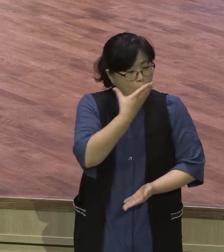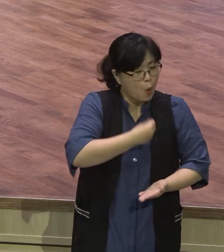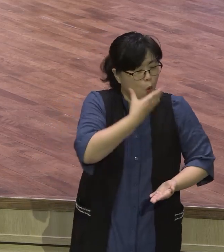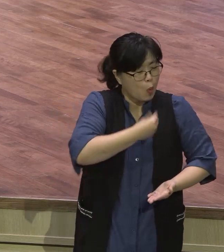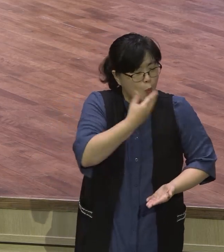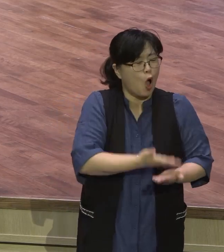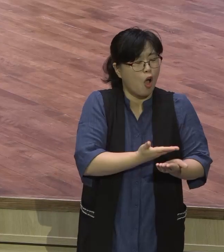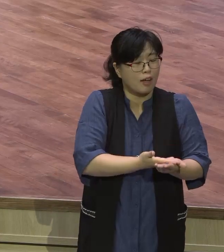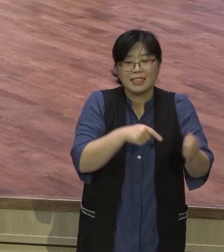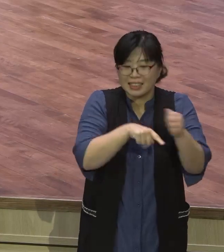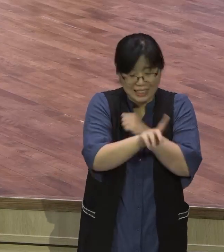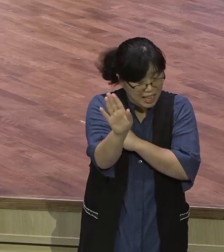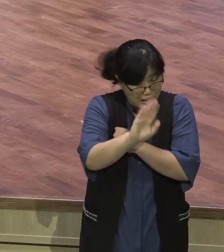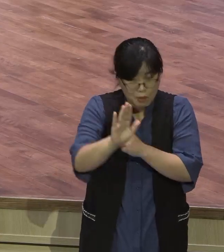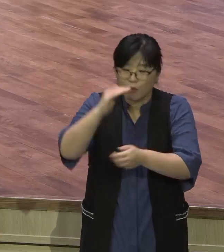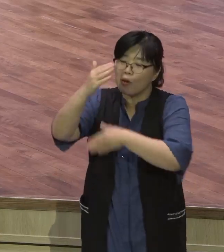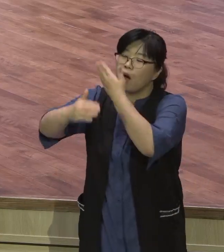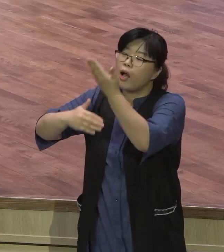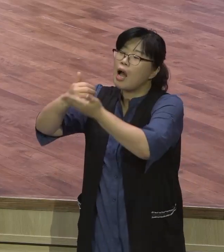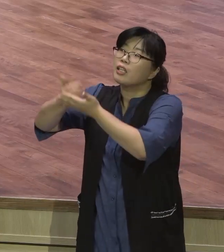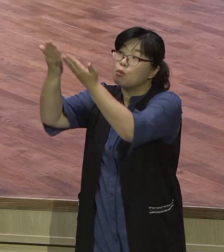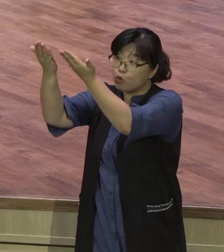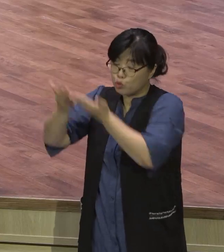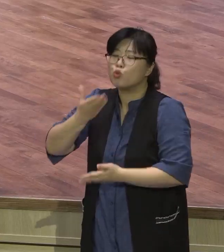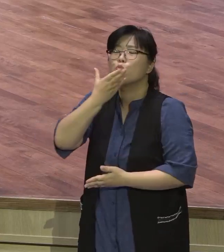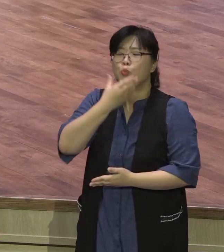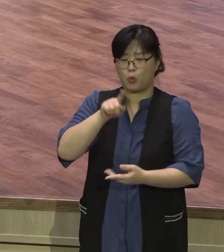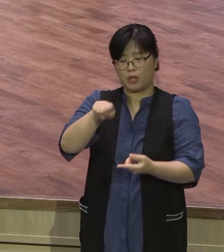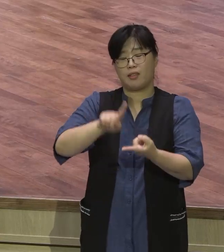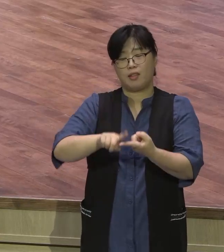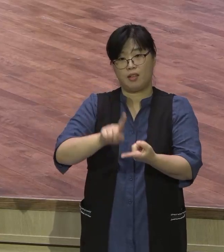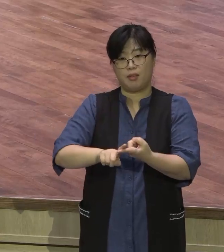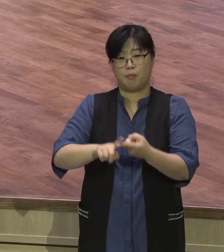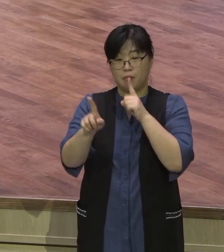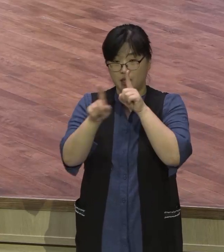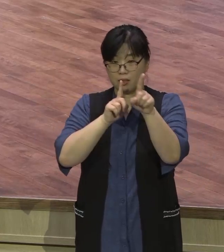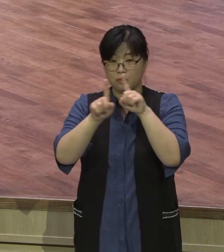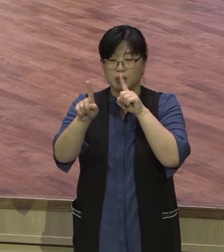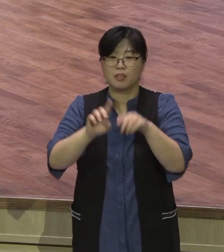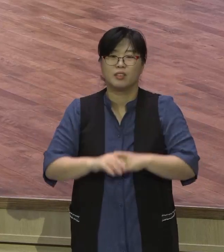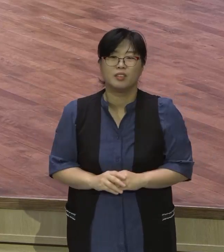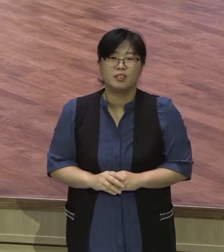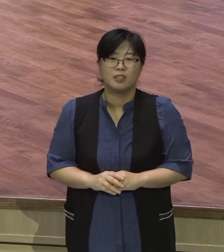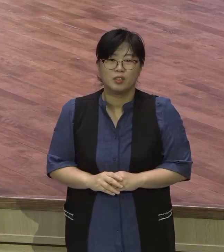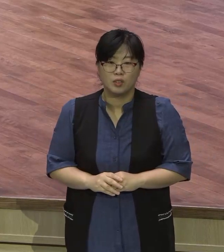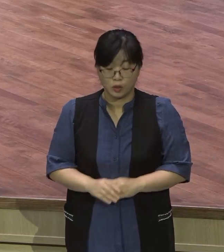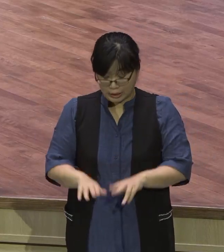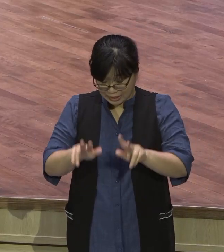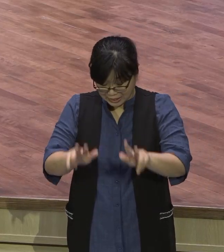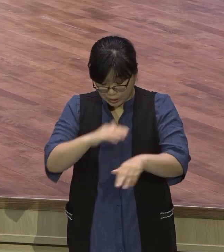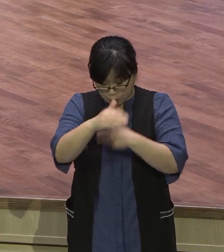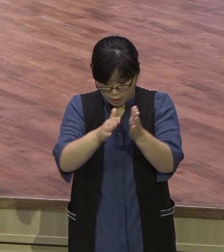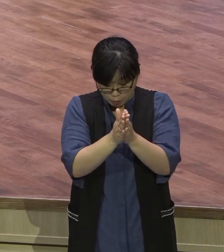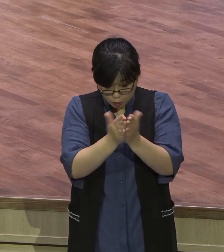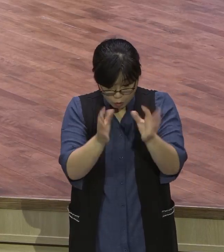이 말씀 속에 뭐요? 복의 근원이 바로 하나님이 심을 담고 있잖아요.